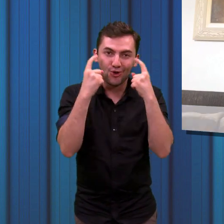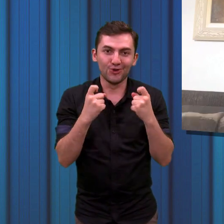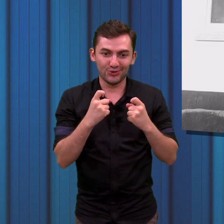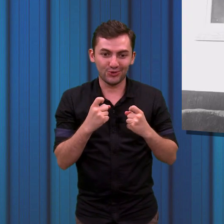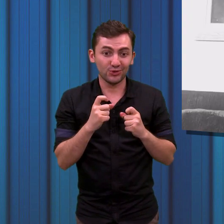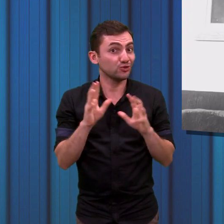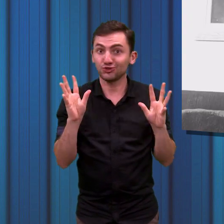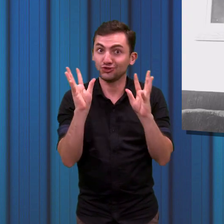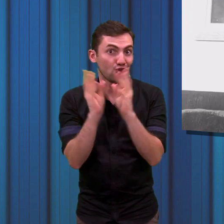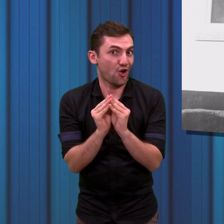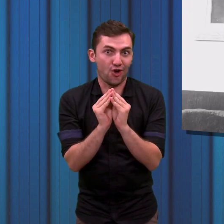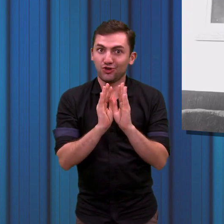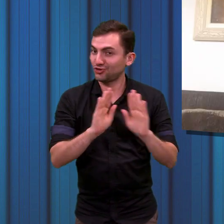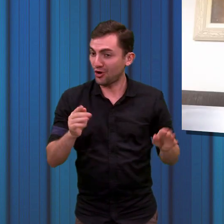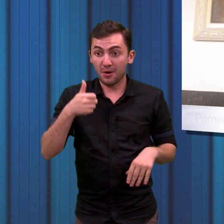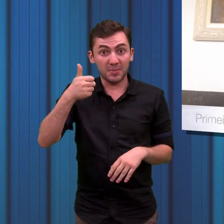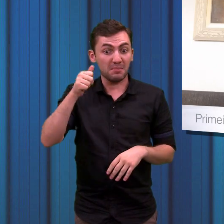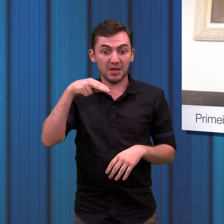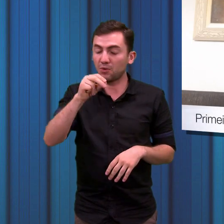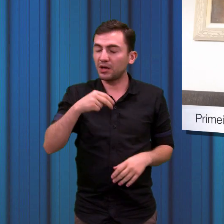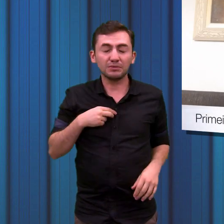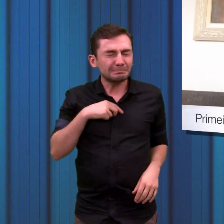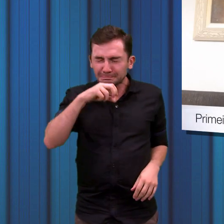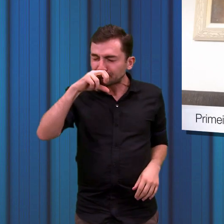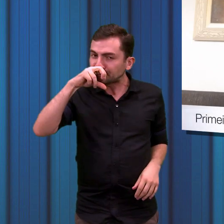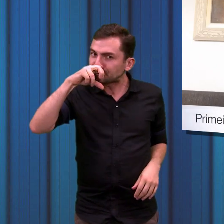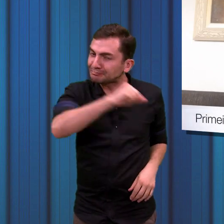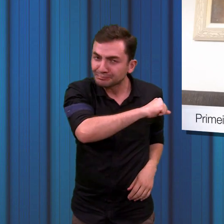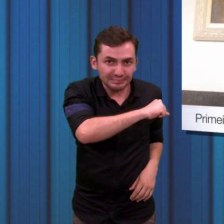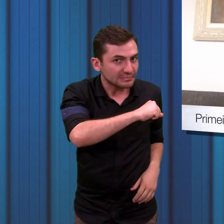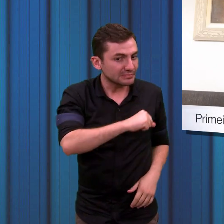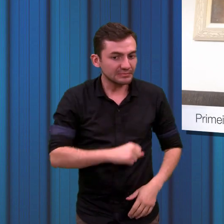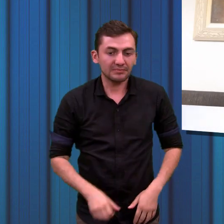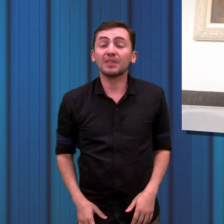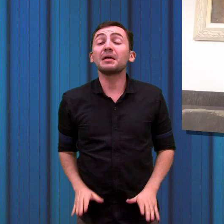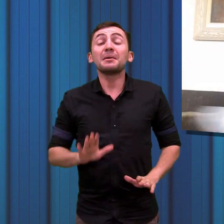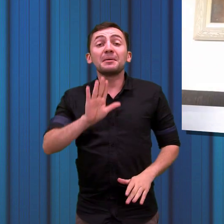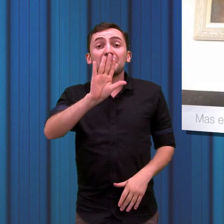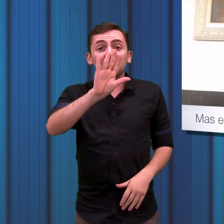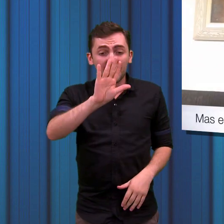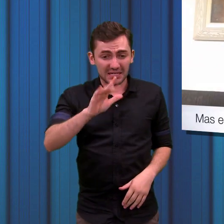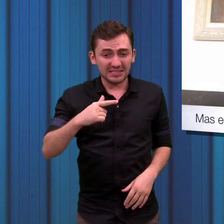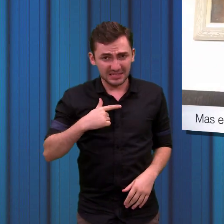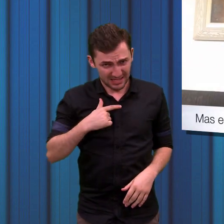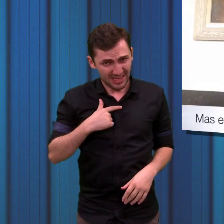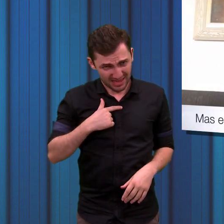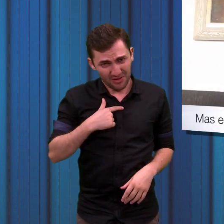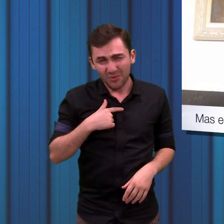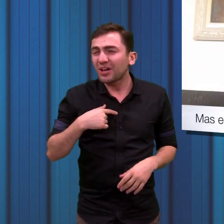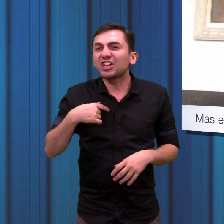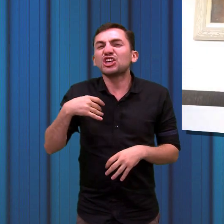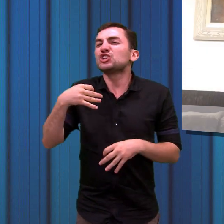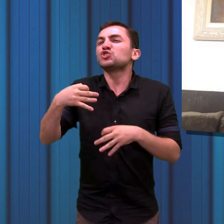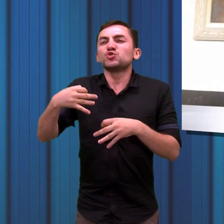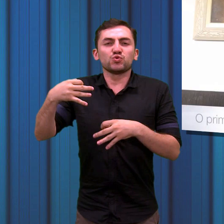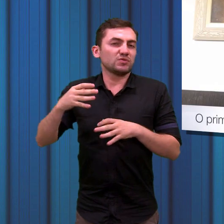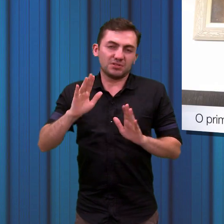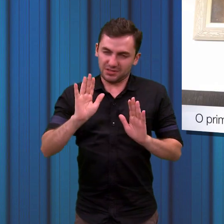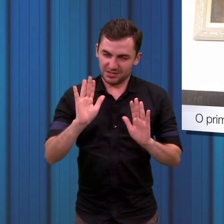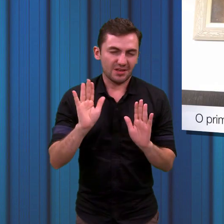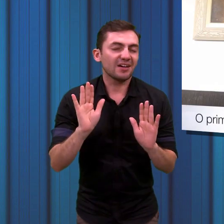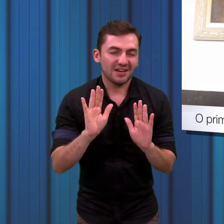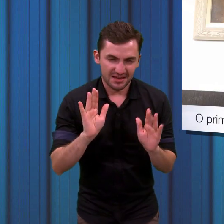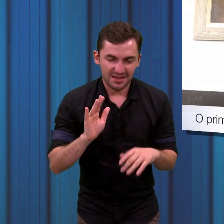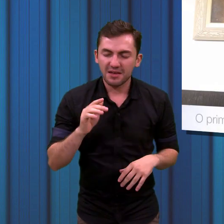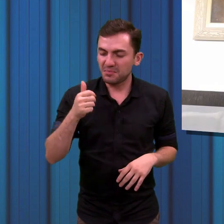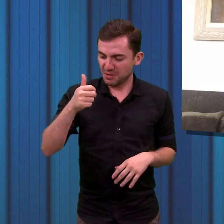choro. Só. O primeiro ano passou assim, ó, voando. Mas eu não posso ser tão injusta assim.